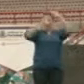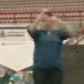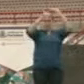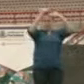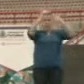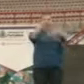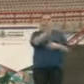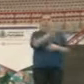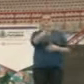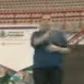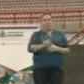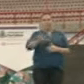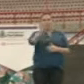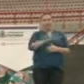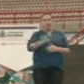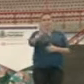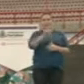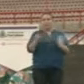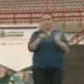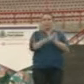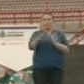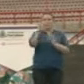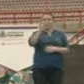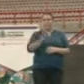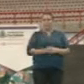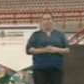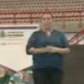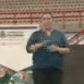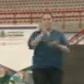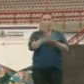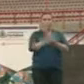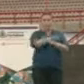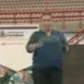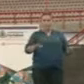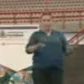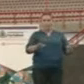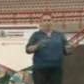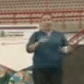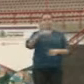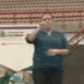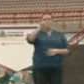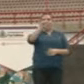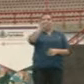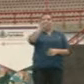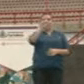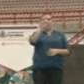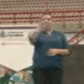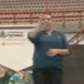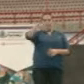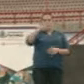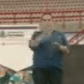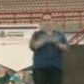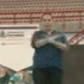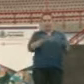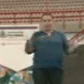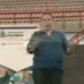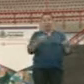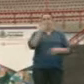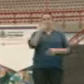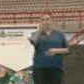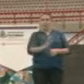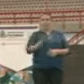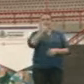literatura nacional. O Renascimento vai deixar de usar o latim e vai começar a língua nacional. A primeira obra do Renascimento